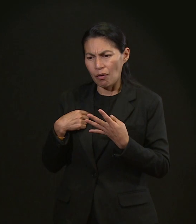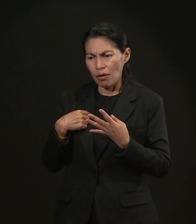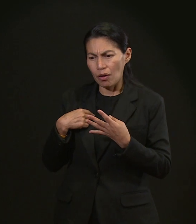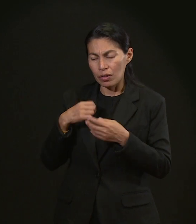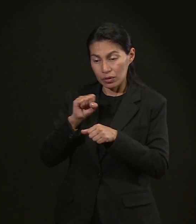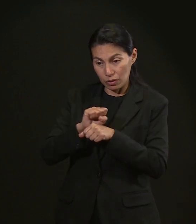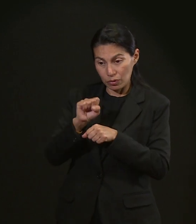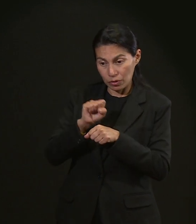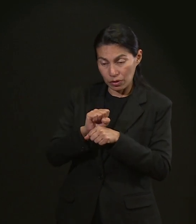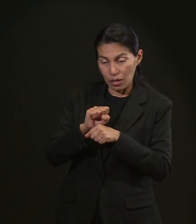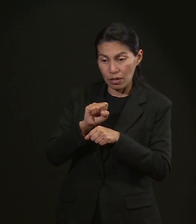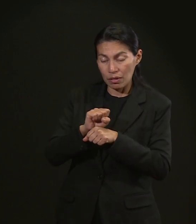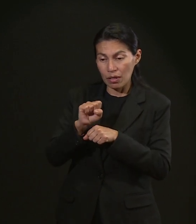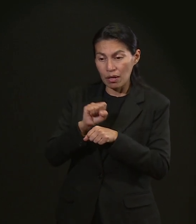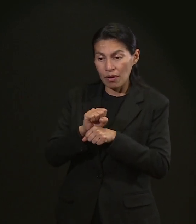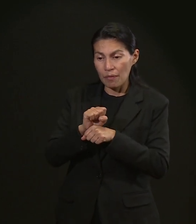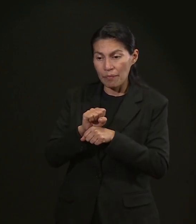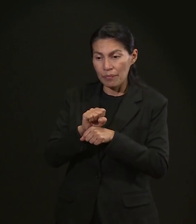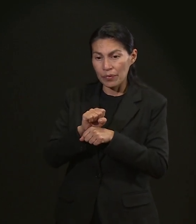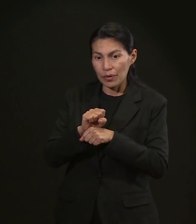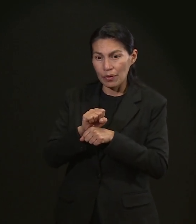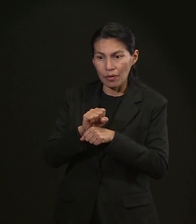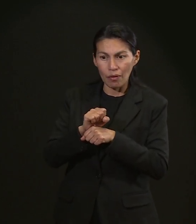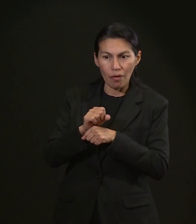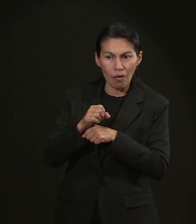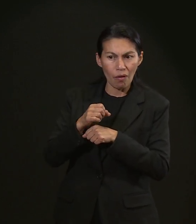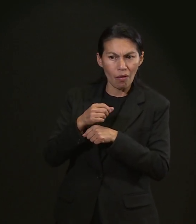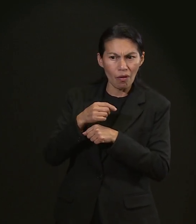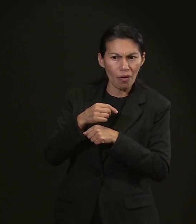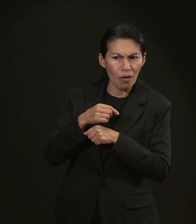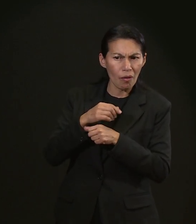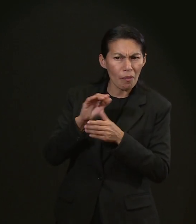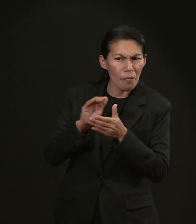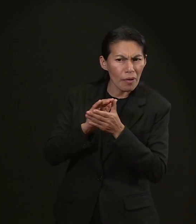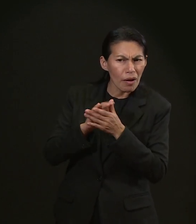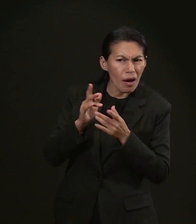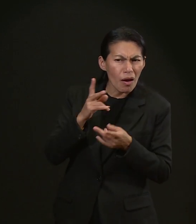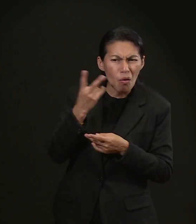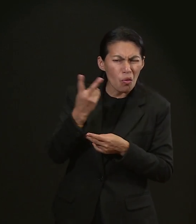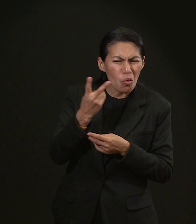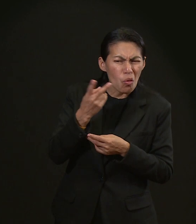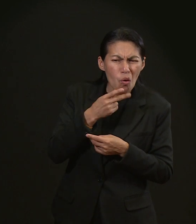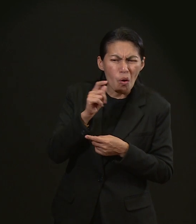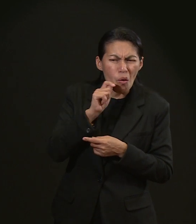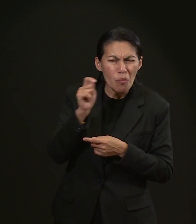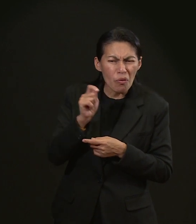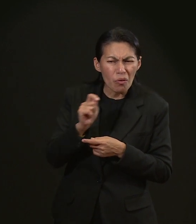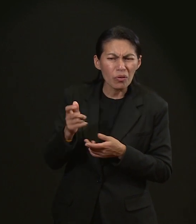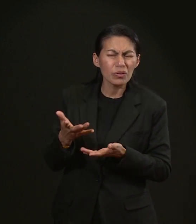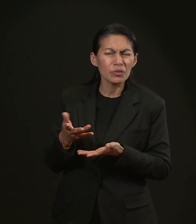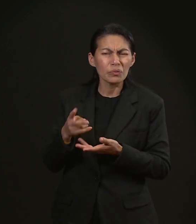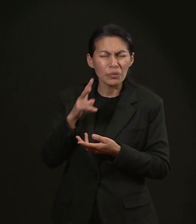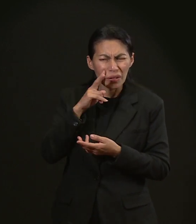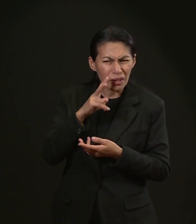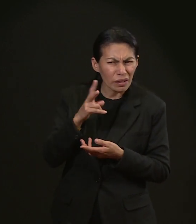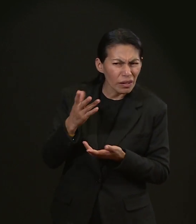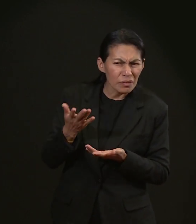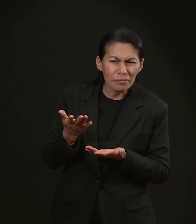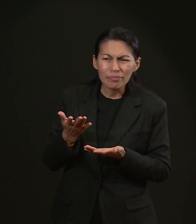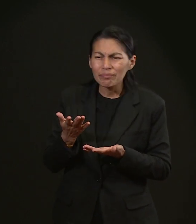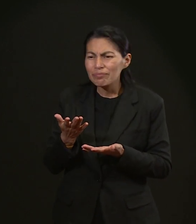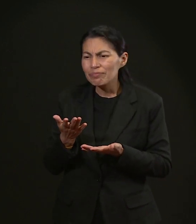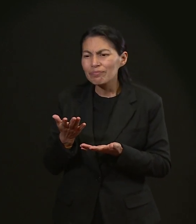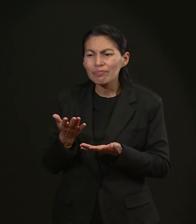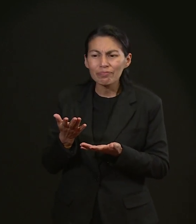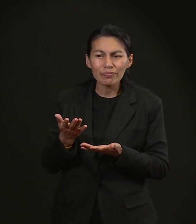desde la secundaria que empezaba a mirar parejitas de novios en la escuela